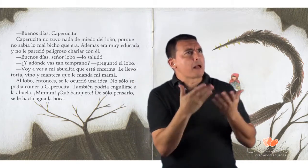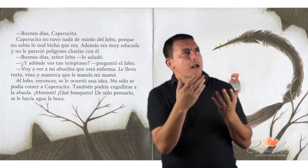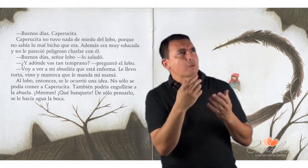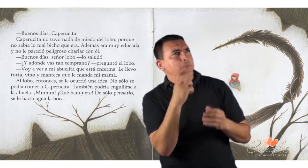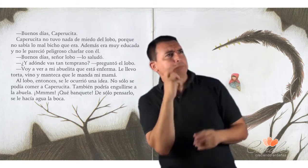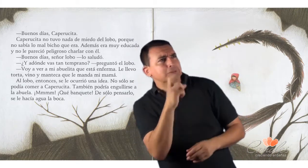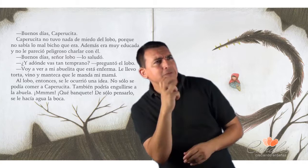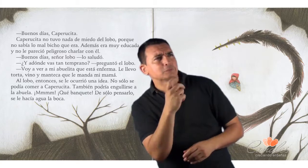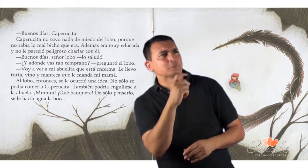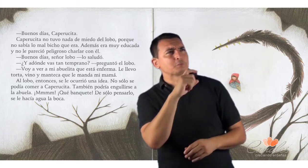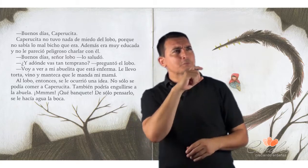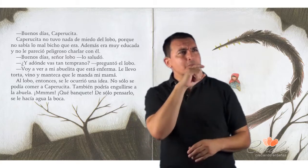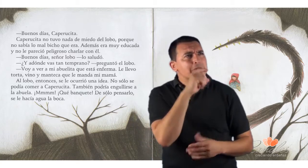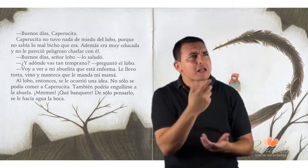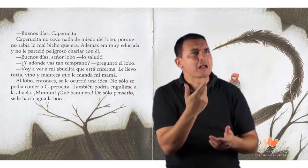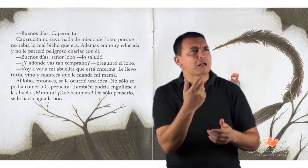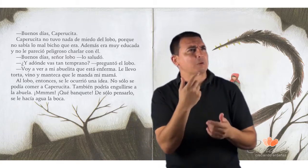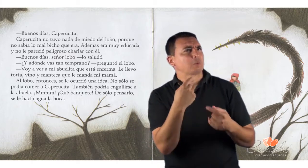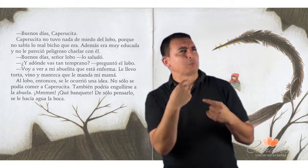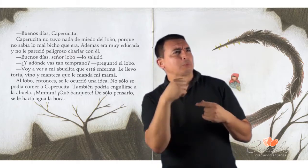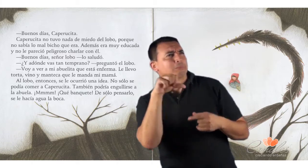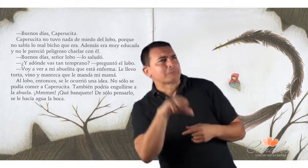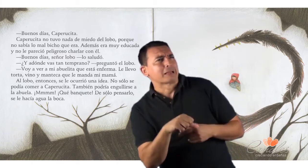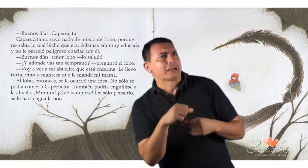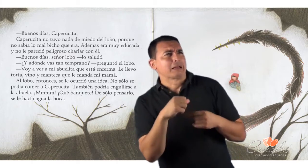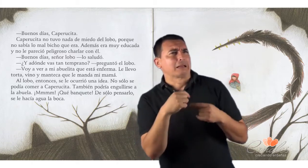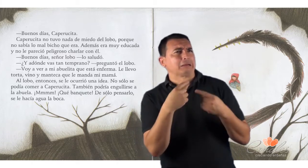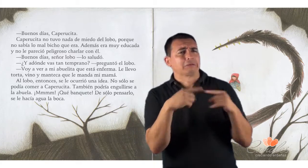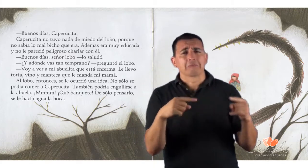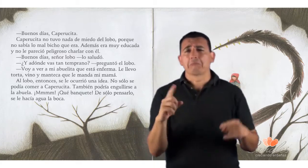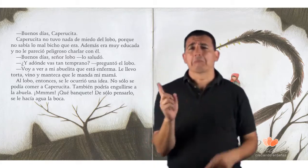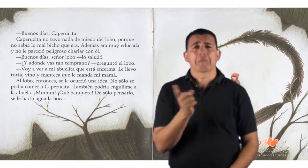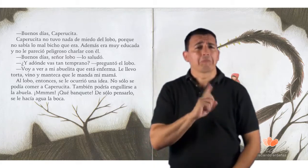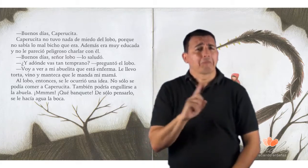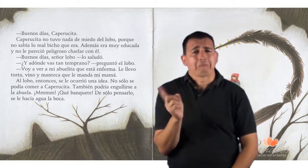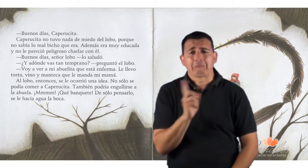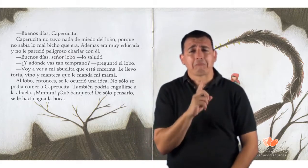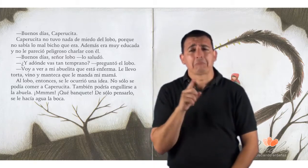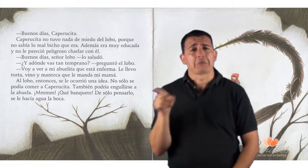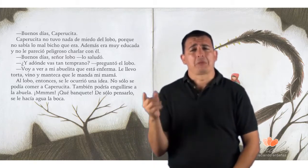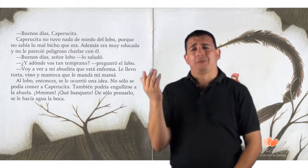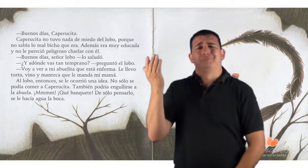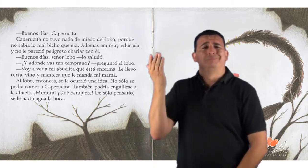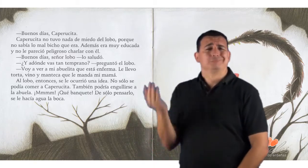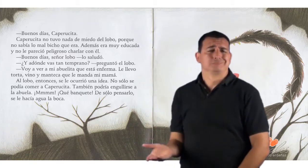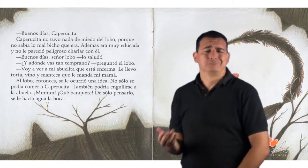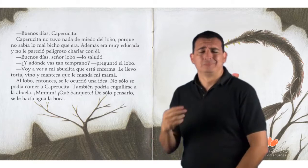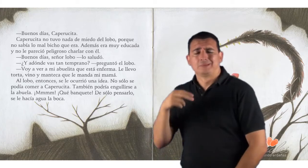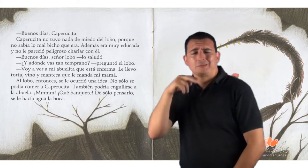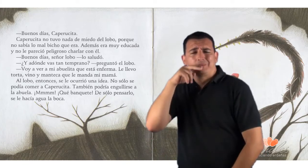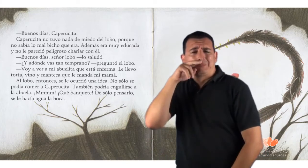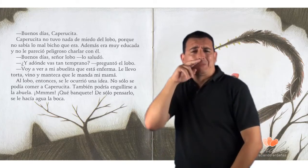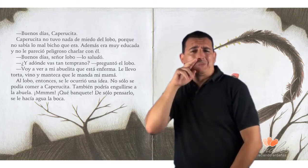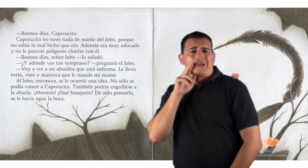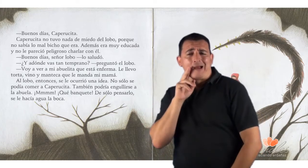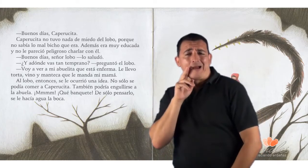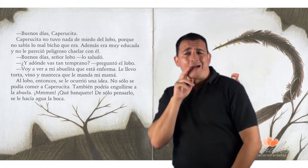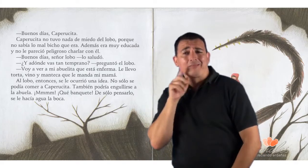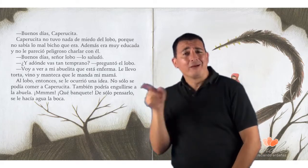era. Además, era muy educada y no le pareció peligroso charlar con él. Buenos